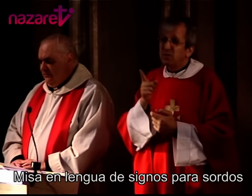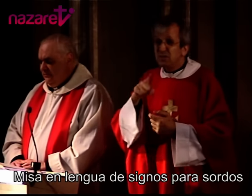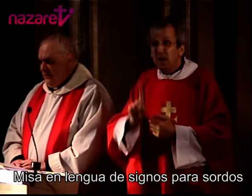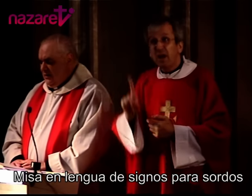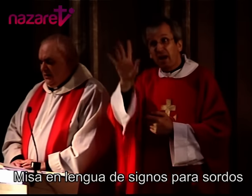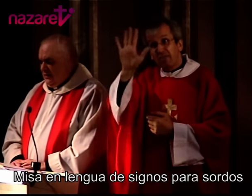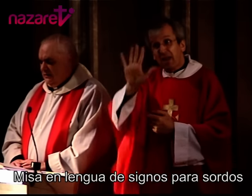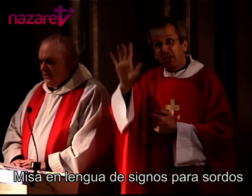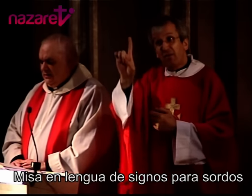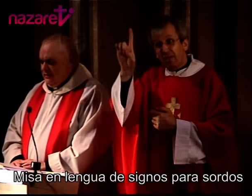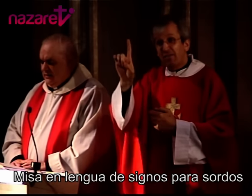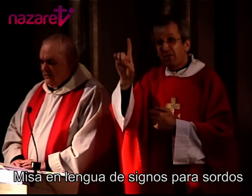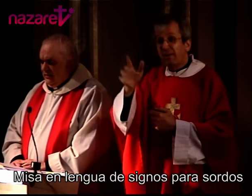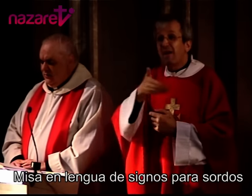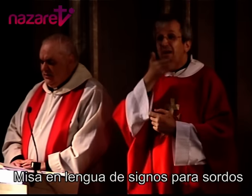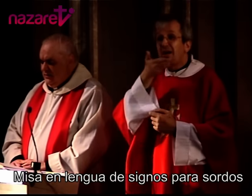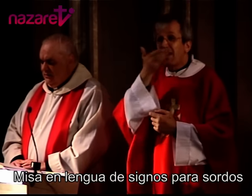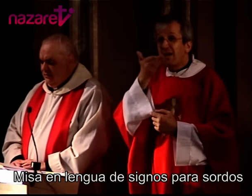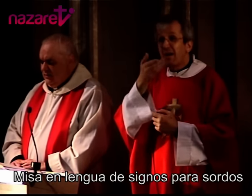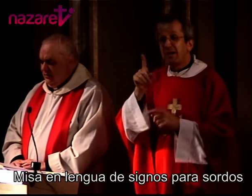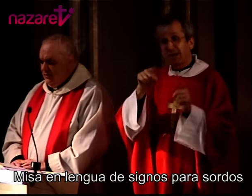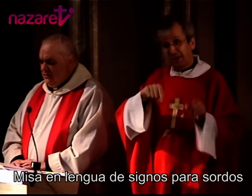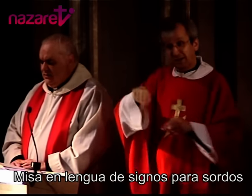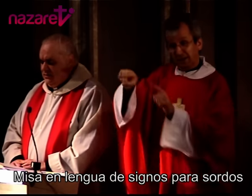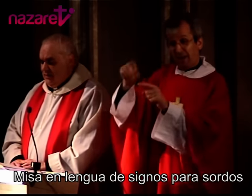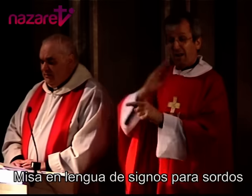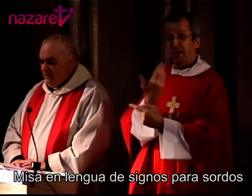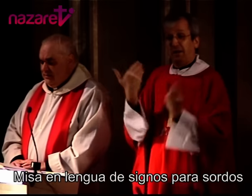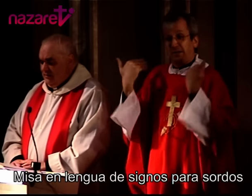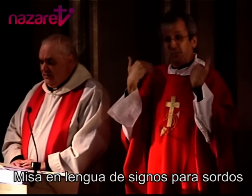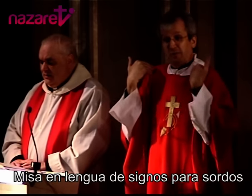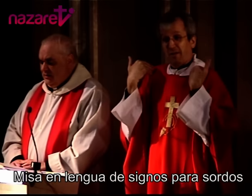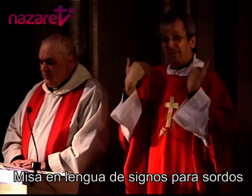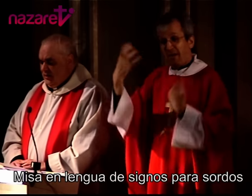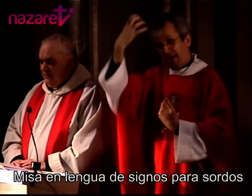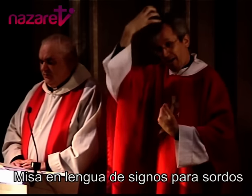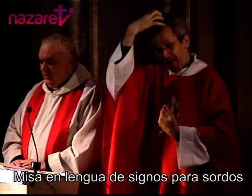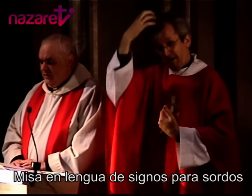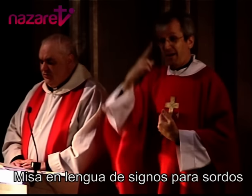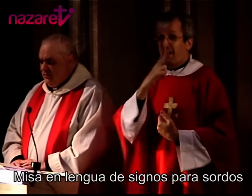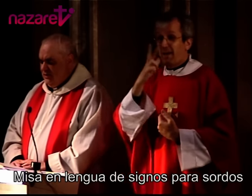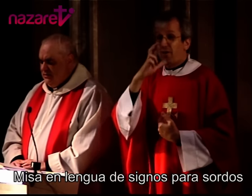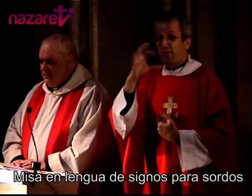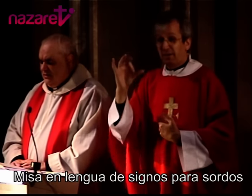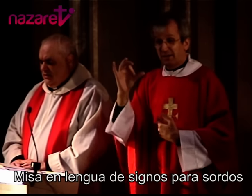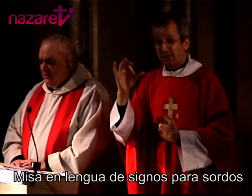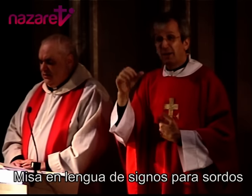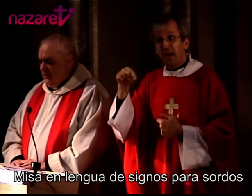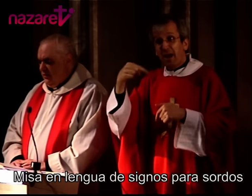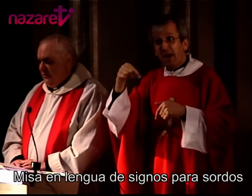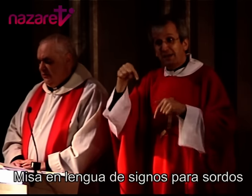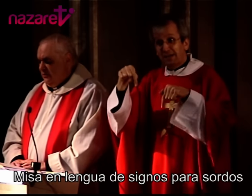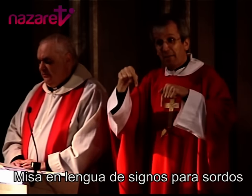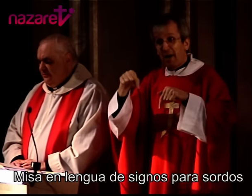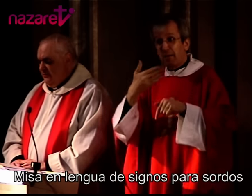galileo. Y al enterarse de que era de la jurisdicción de Herodes, que estaba precisamente en Jerusalén por aquellos días, se